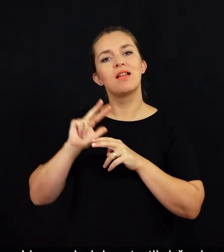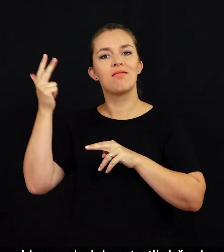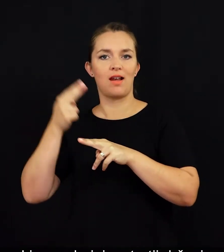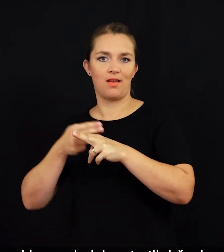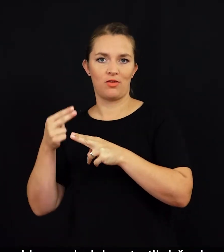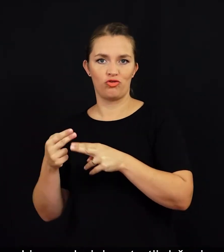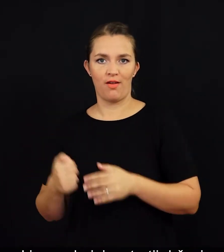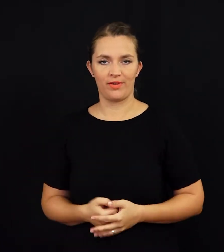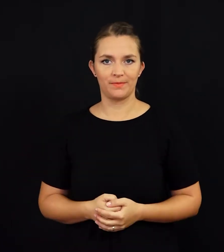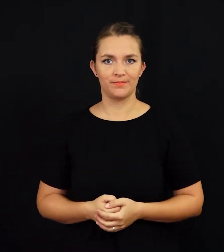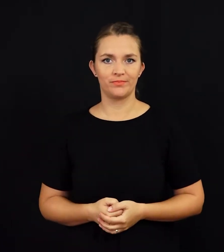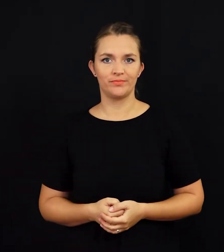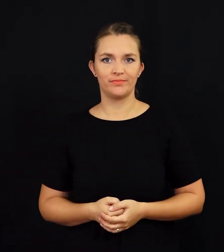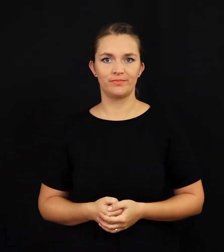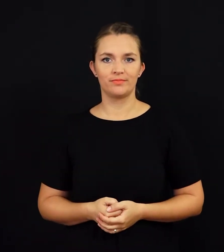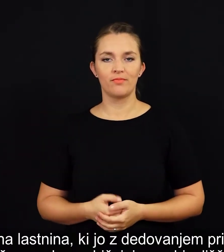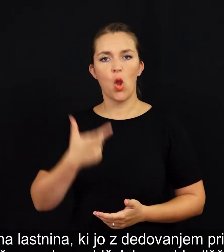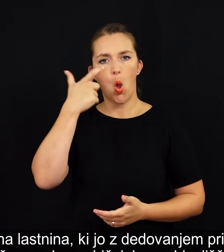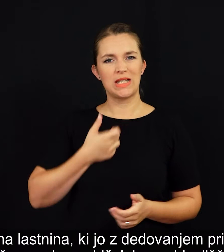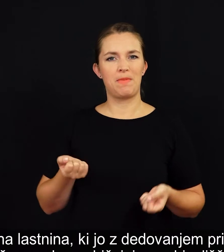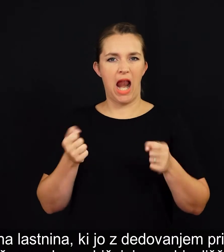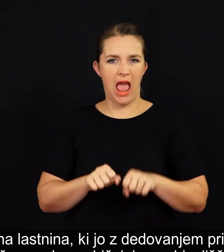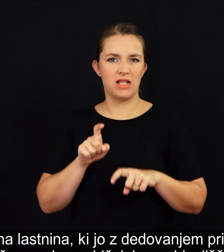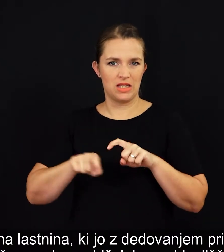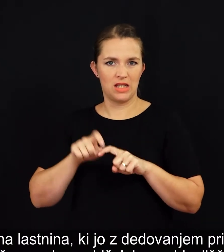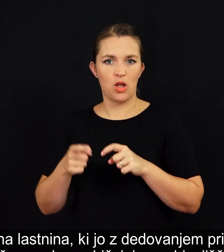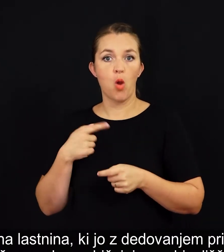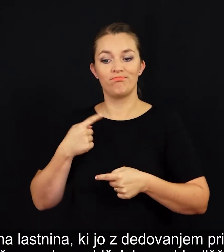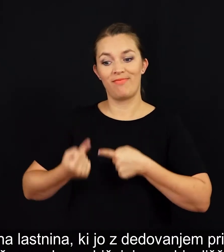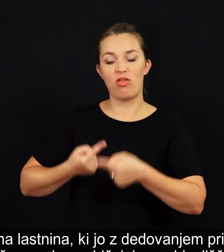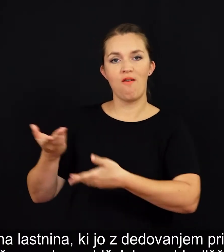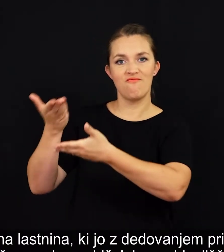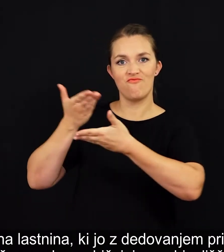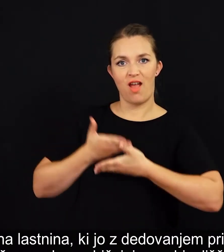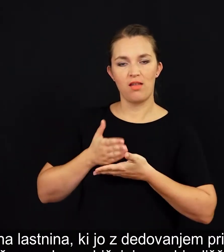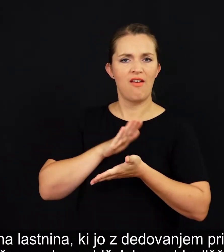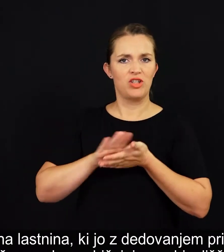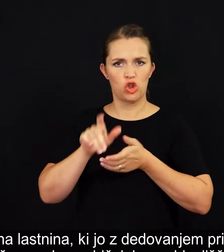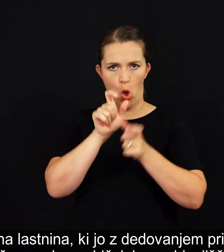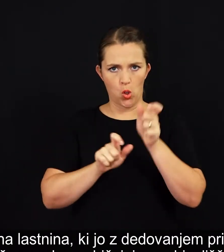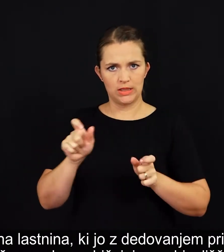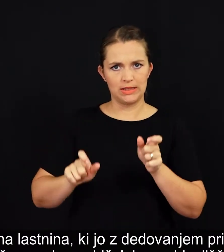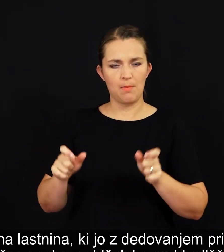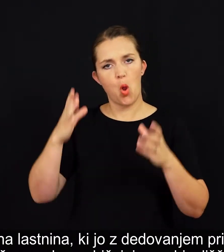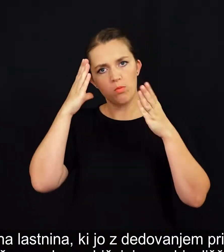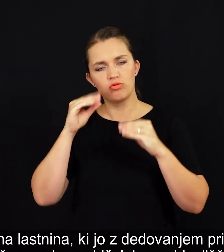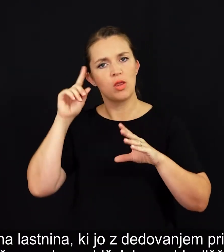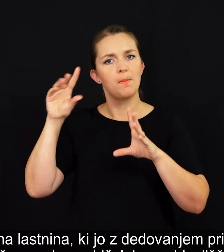državi. Osebna lastnina, ki jo z dedovanjem pridobijo fizične osebe z običajnim prebivališčem